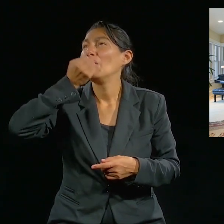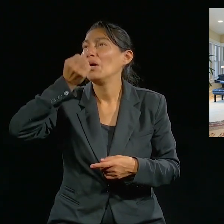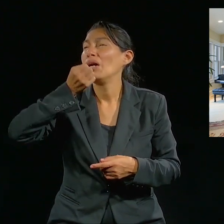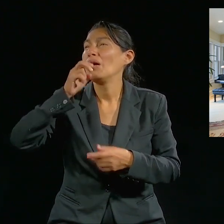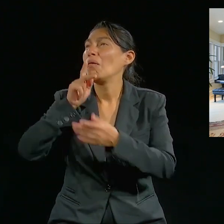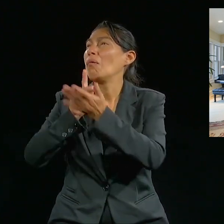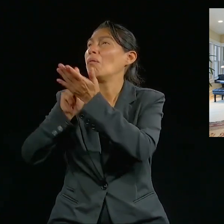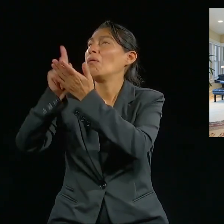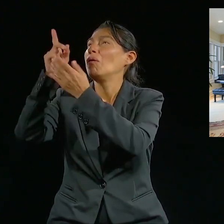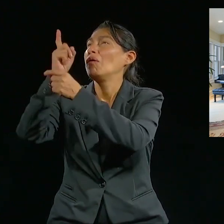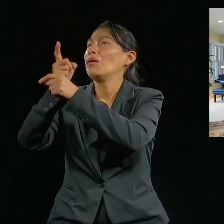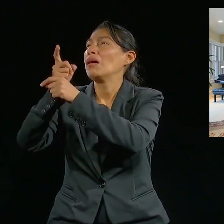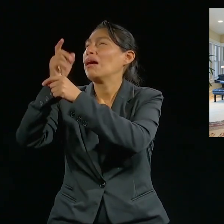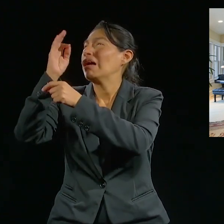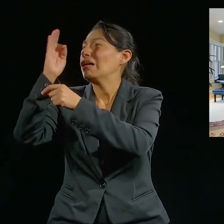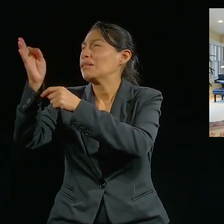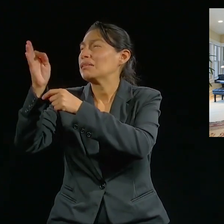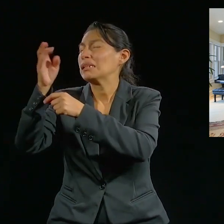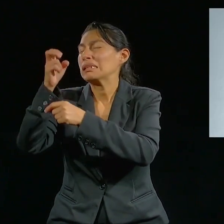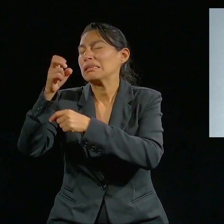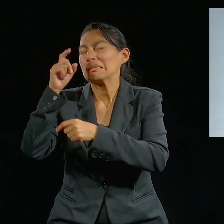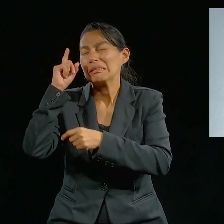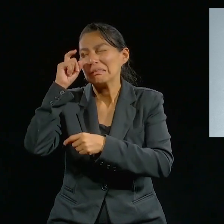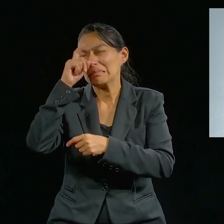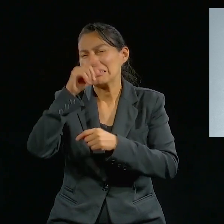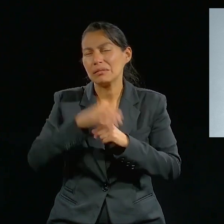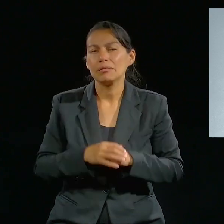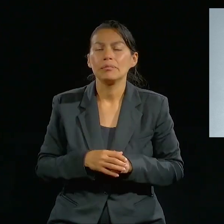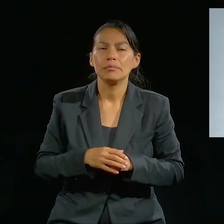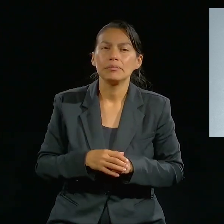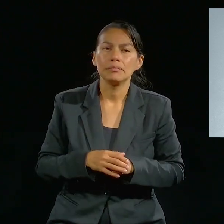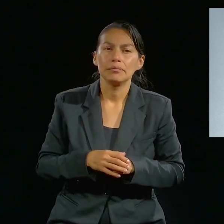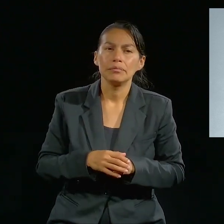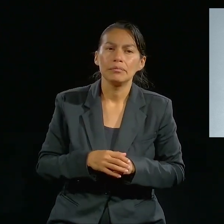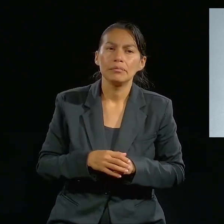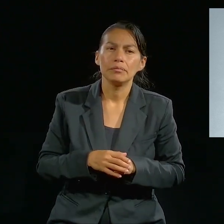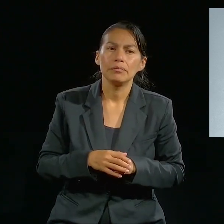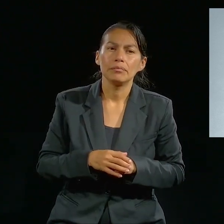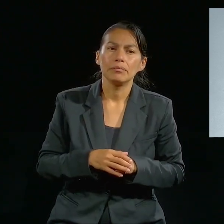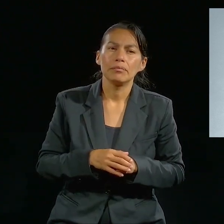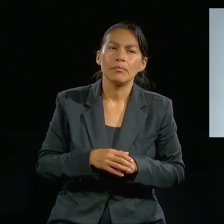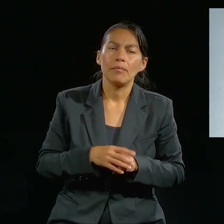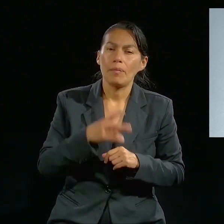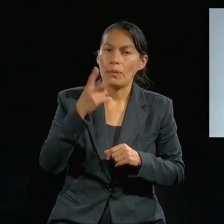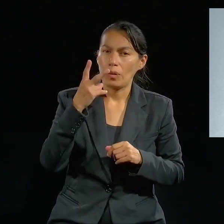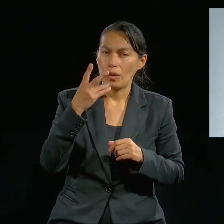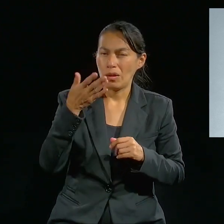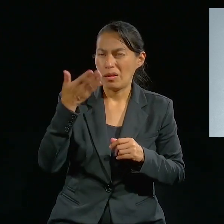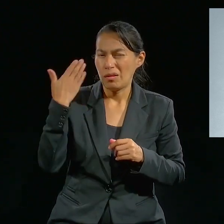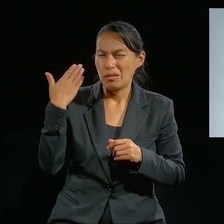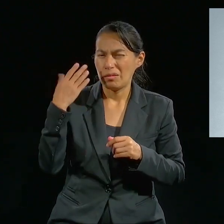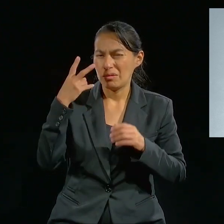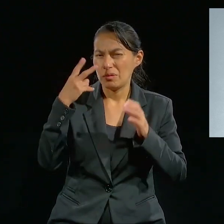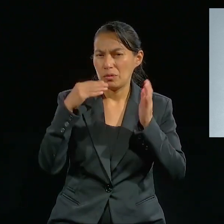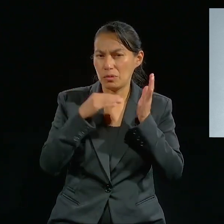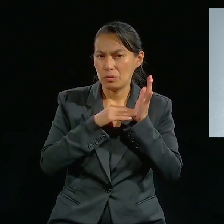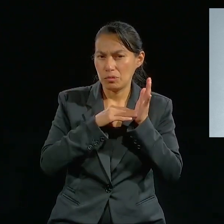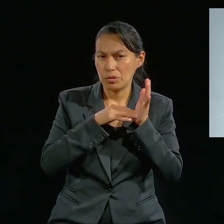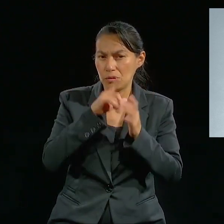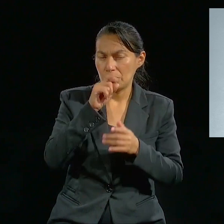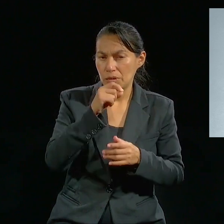aceptar la voluntad de Dios pasó un tiempo en el en